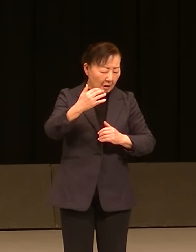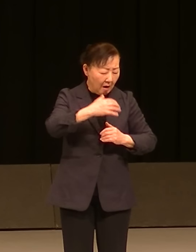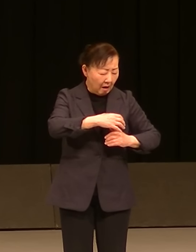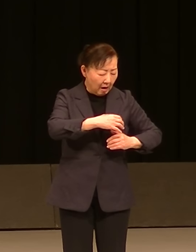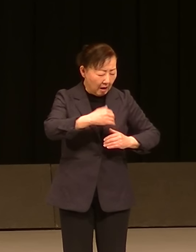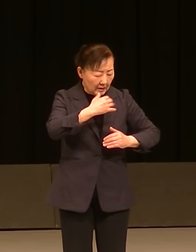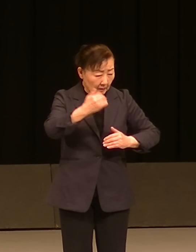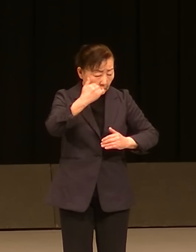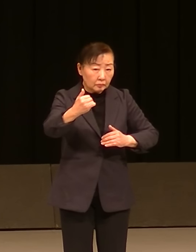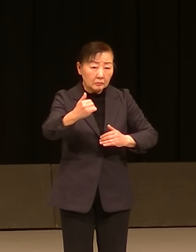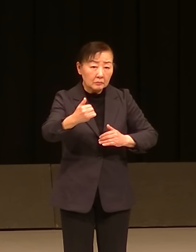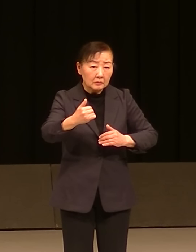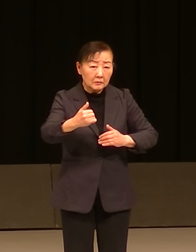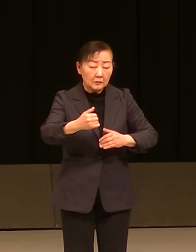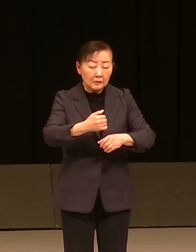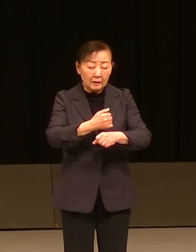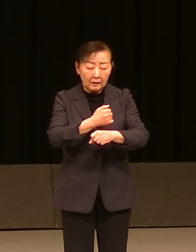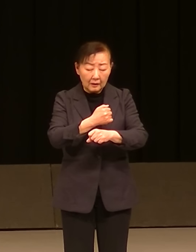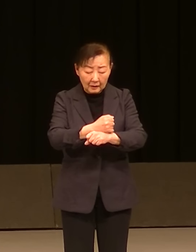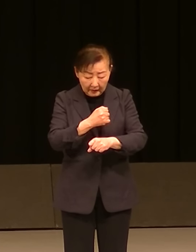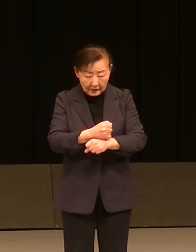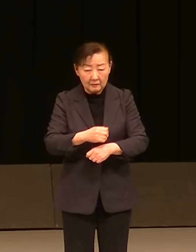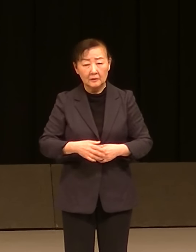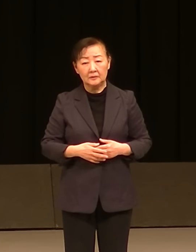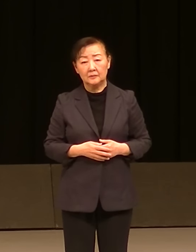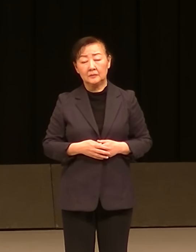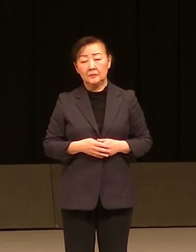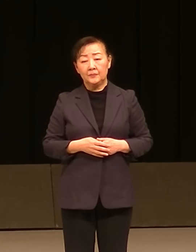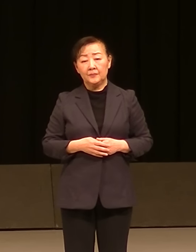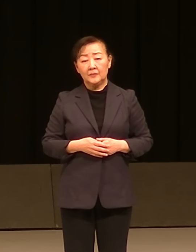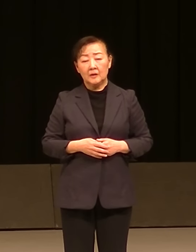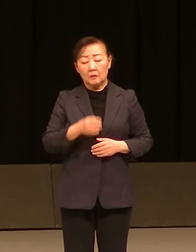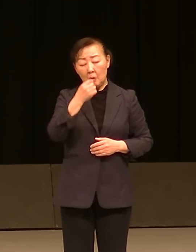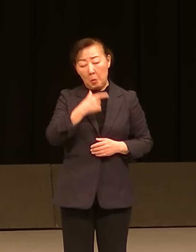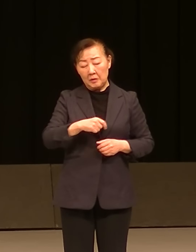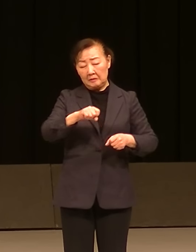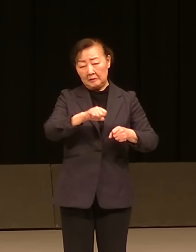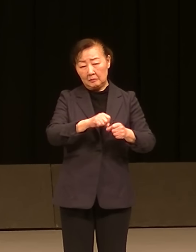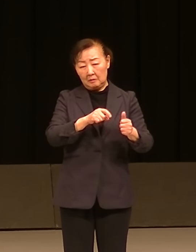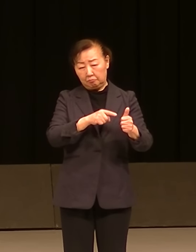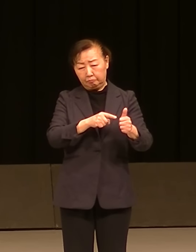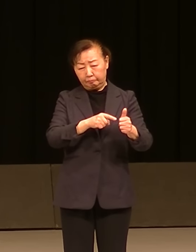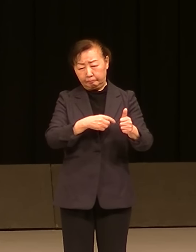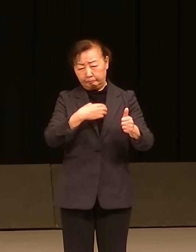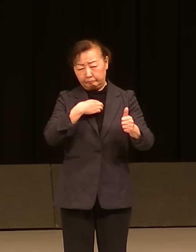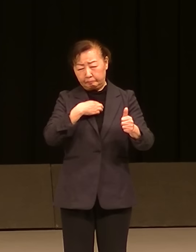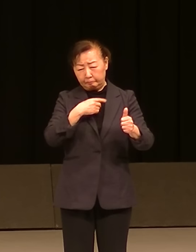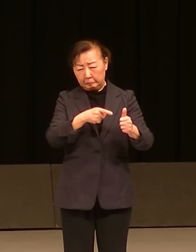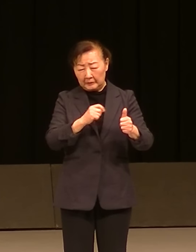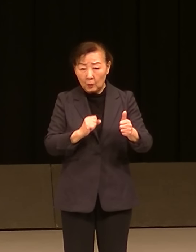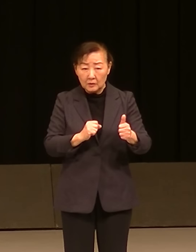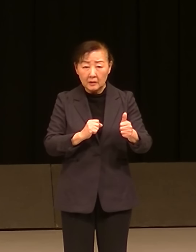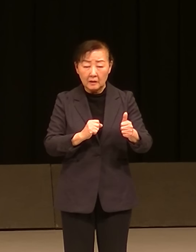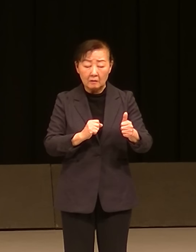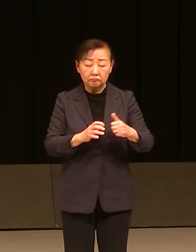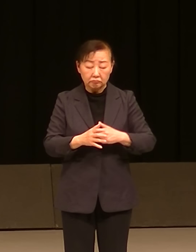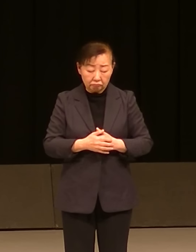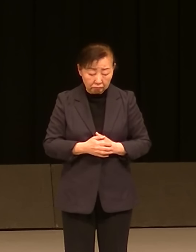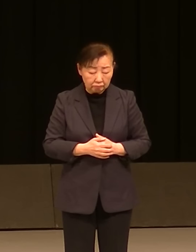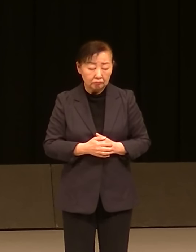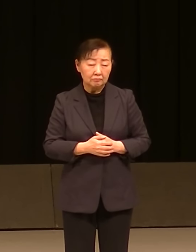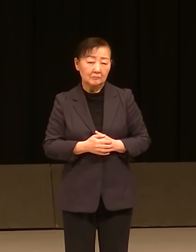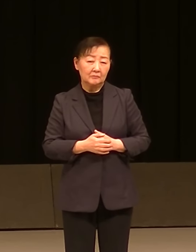ようなことになったら大変なことでございますので、この船侍男は非常に危険な存在でというふう